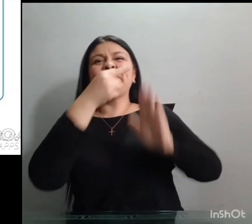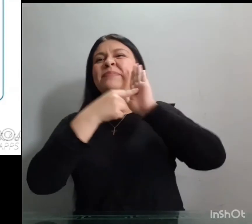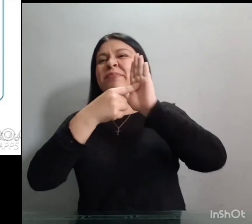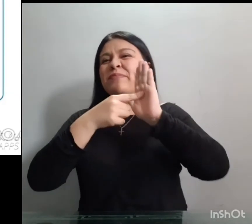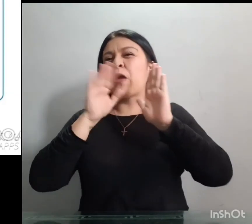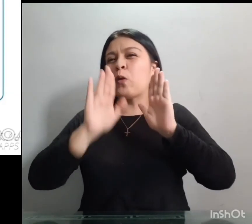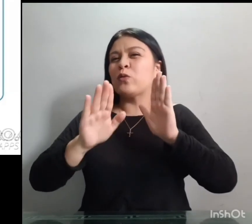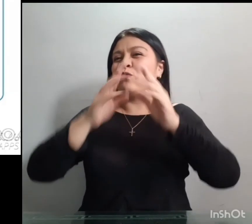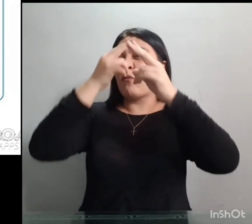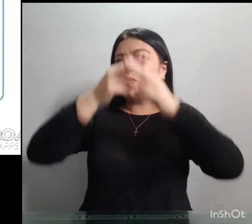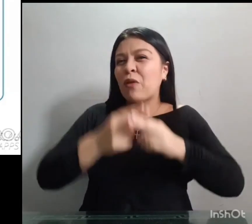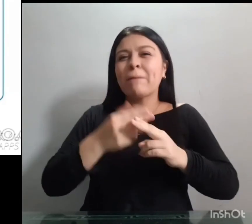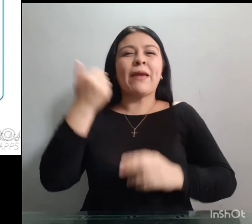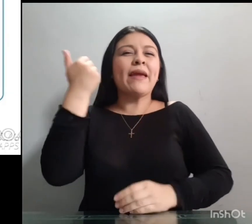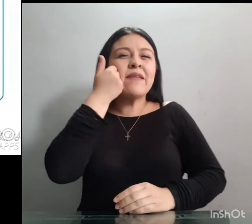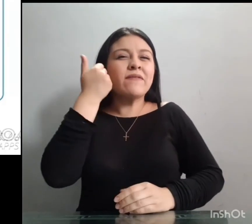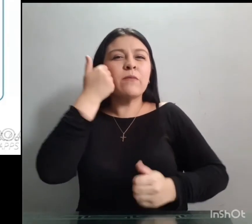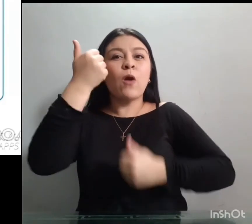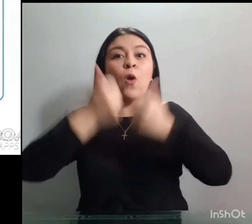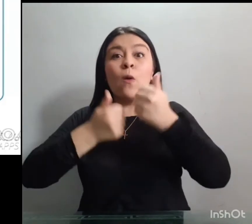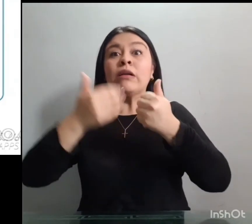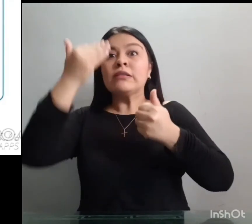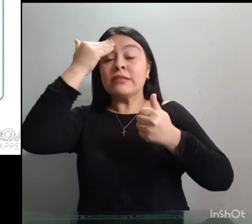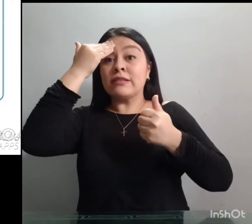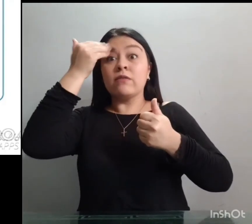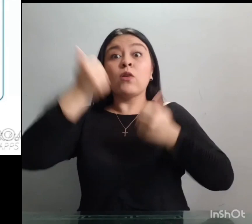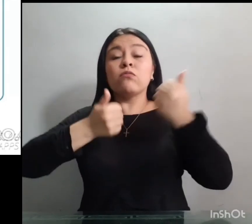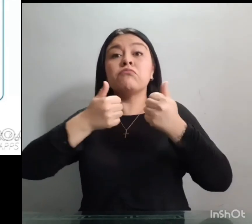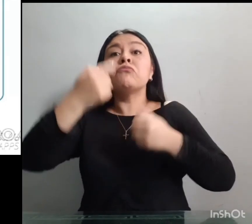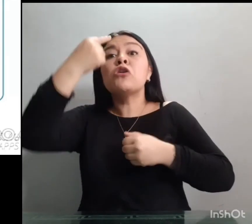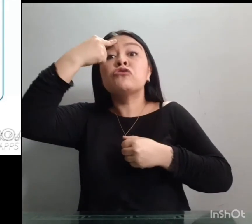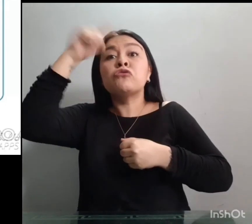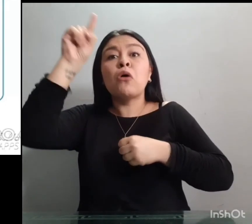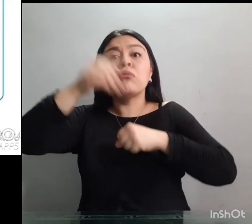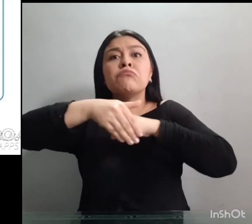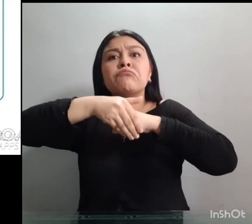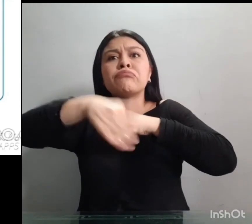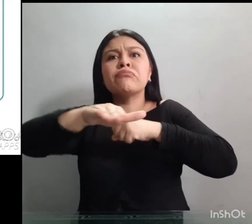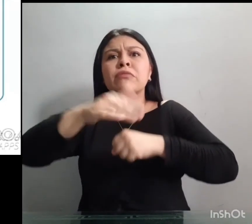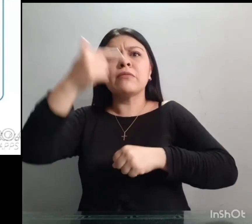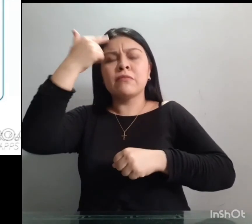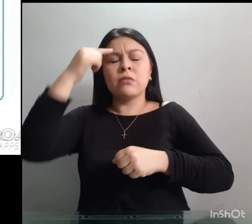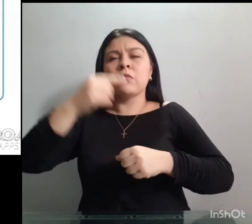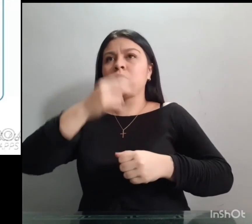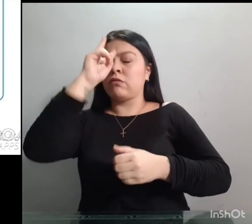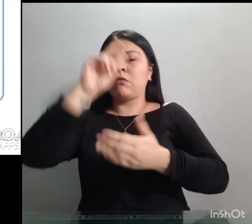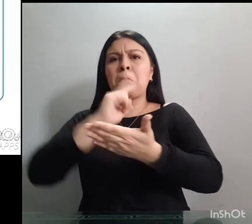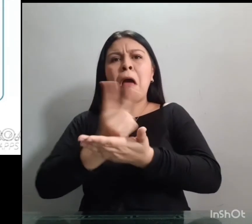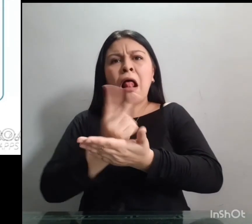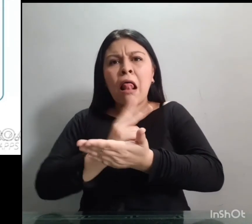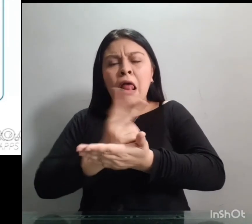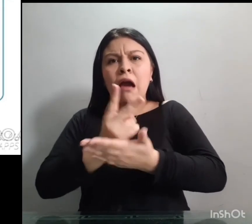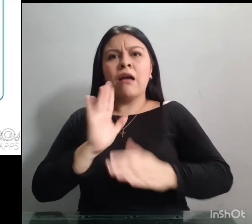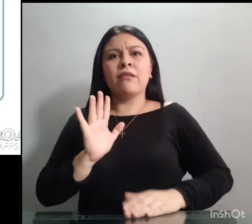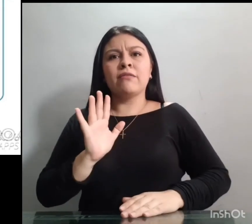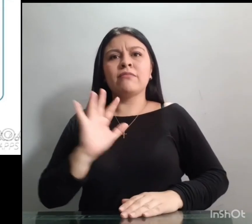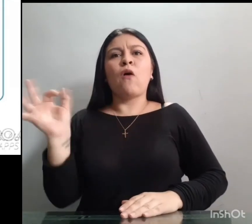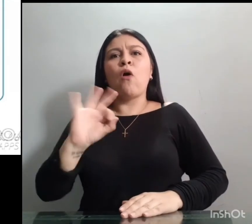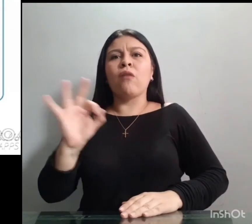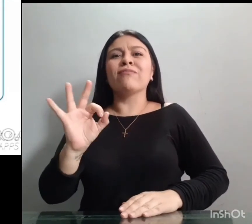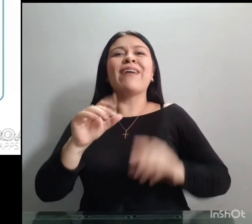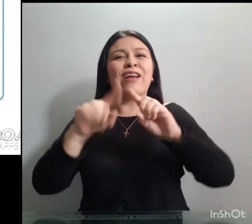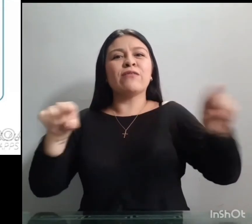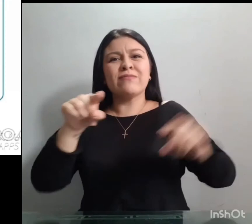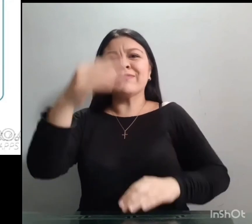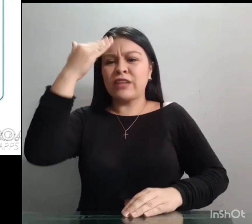nervioso, como son la epilepsia, que se hace referencia a los ataques y las convulsiones, Parkinson, es decir,